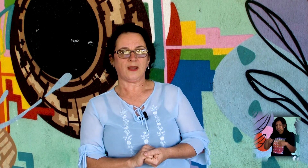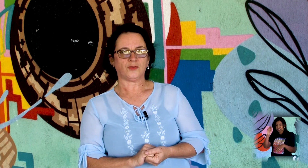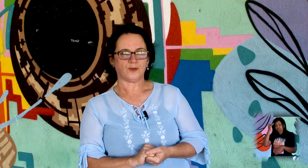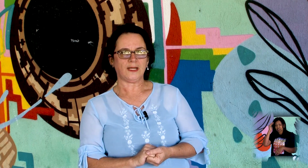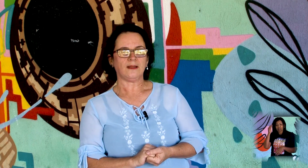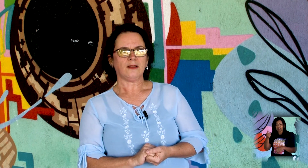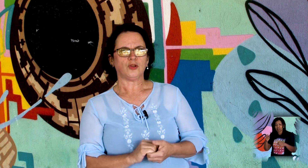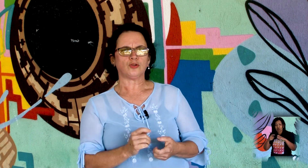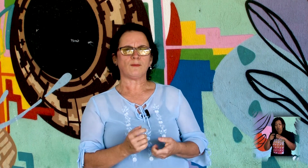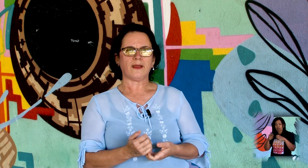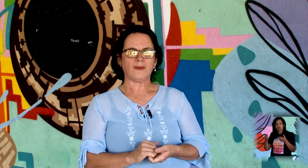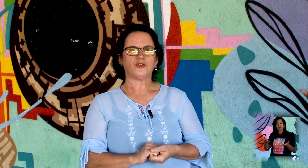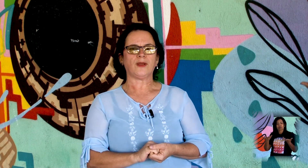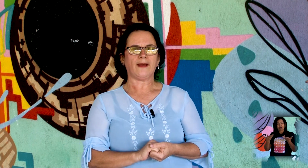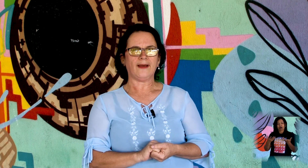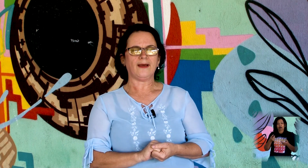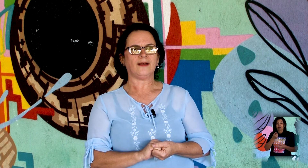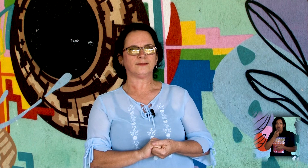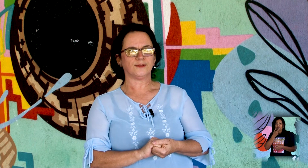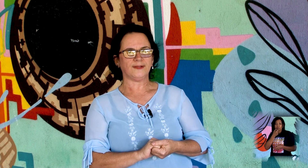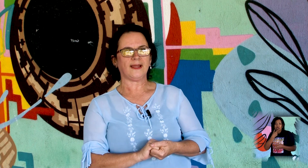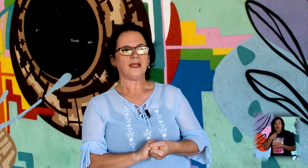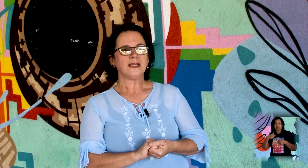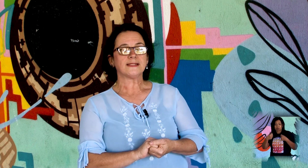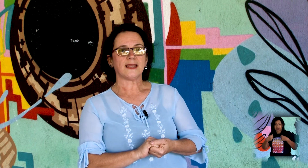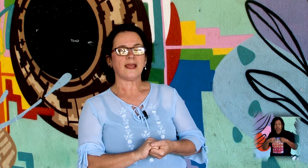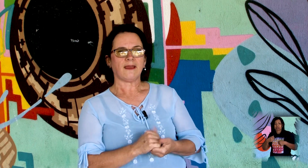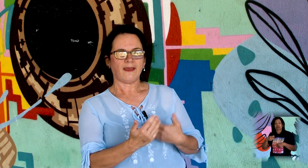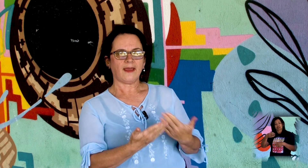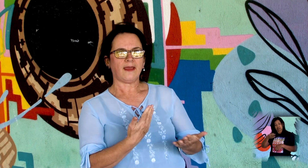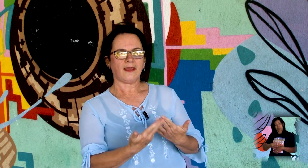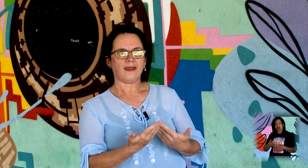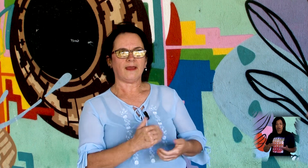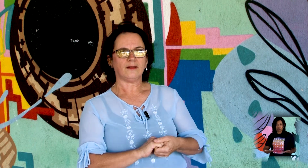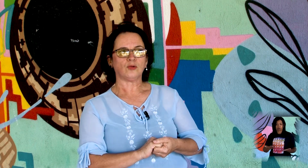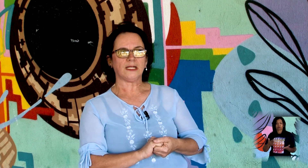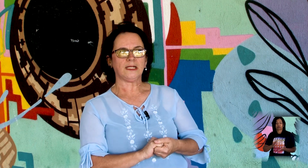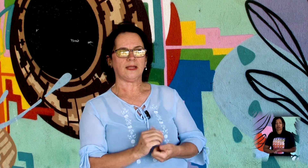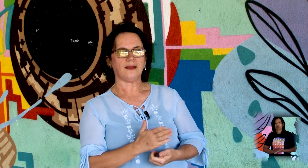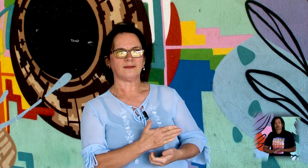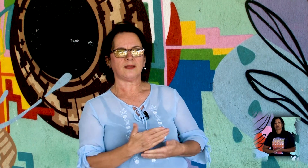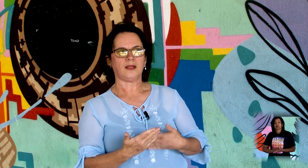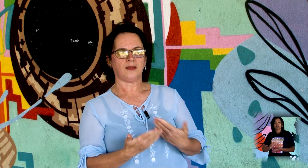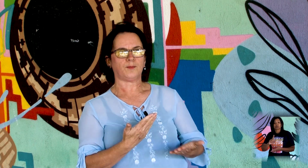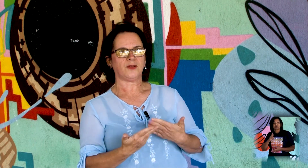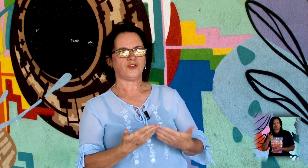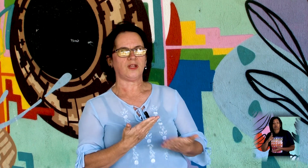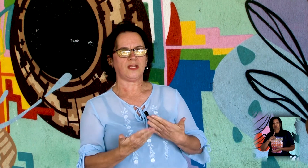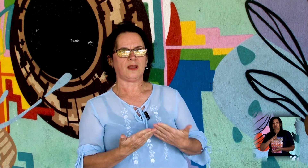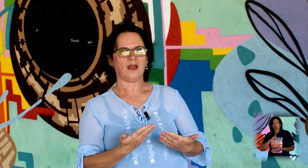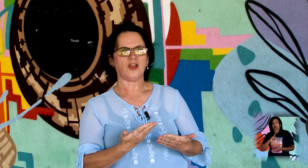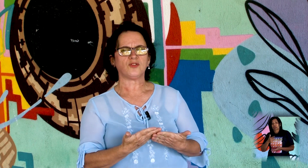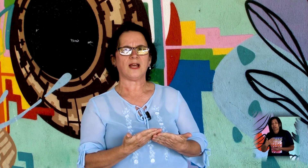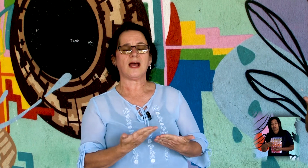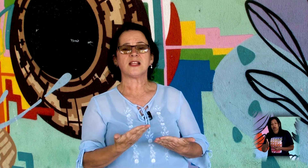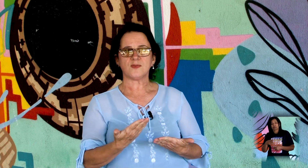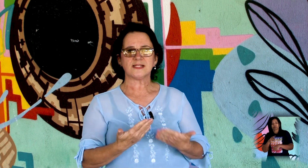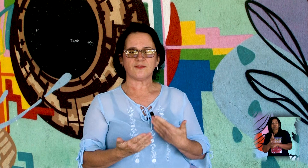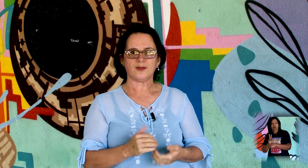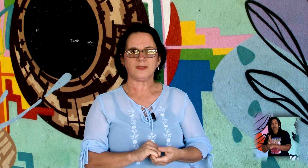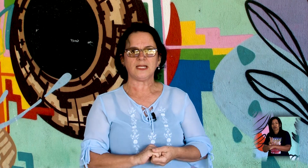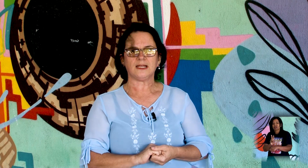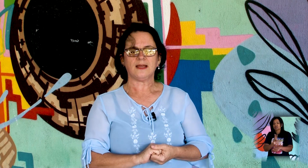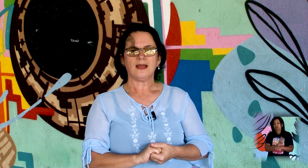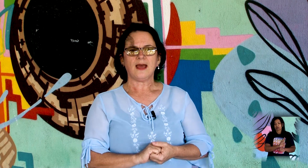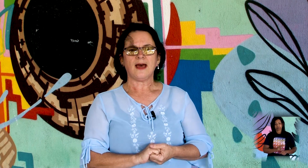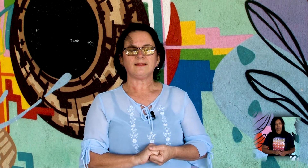pelo médico, né? Não tomar remédio errado, né? Não ter ninguém assim para te ajudar. Às vezes